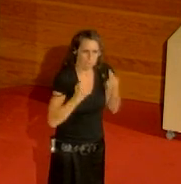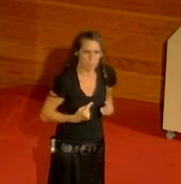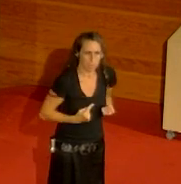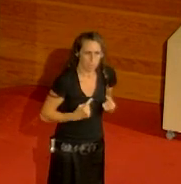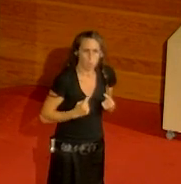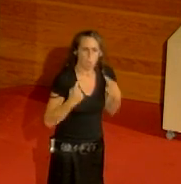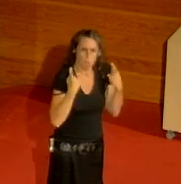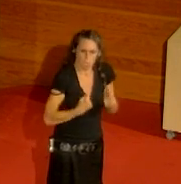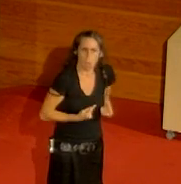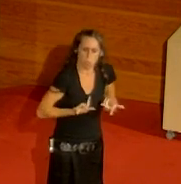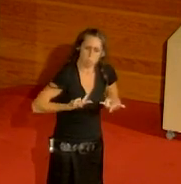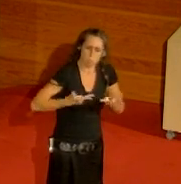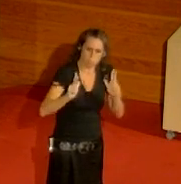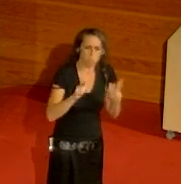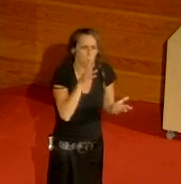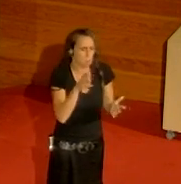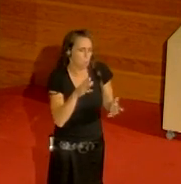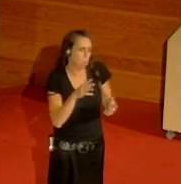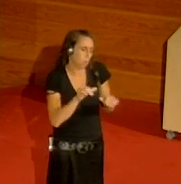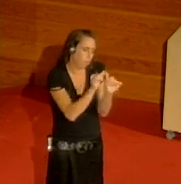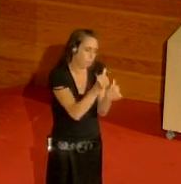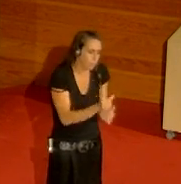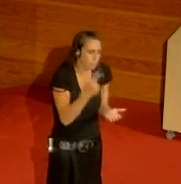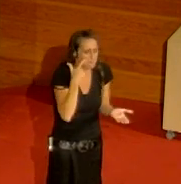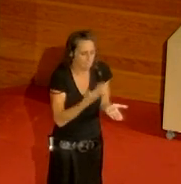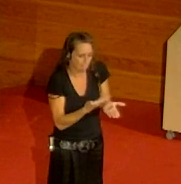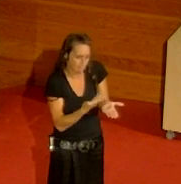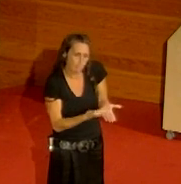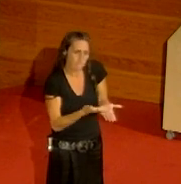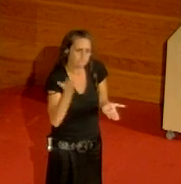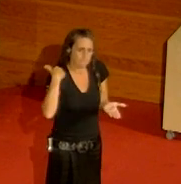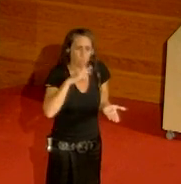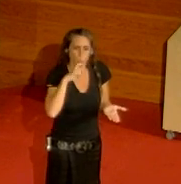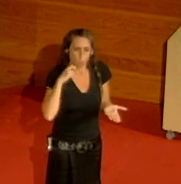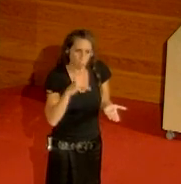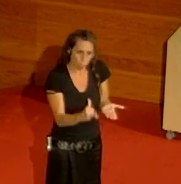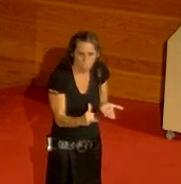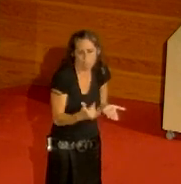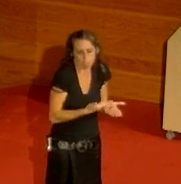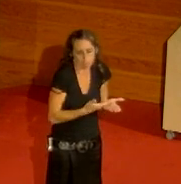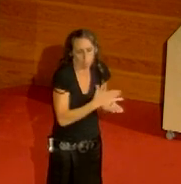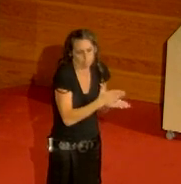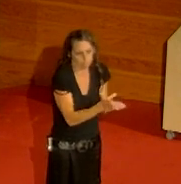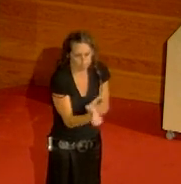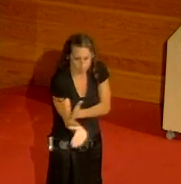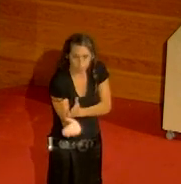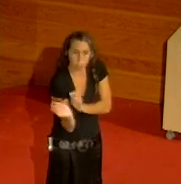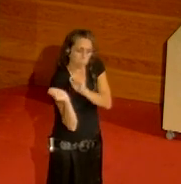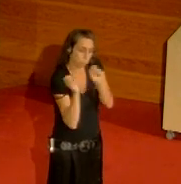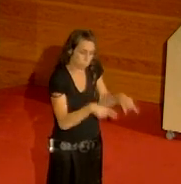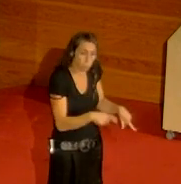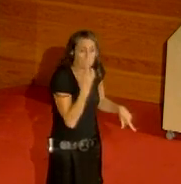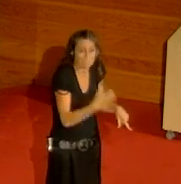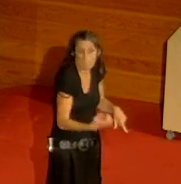apellido es judío tu madre es judía Bueno hay diferentes formas de acreditar tu pasado judío llegas a Israel y eres ciudadano israelí